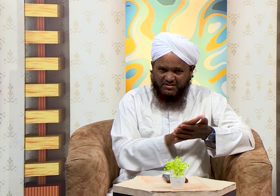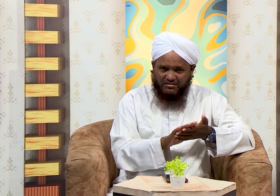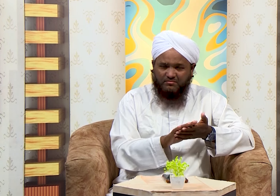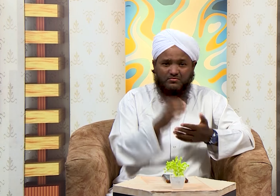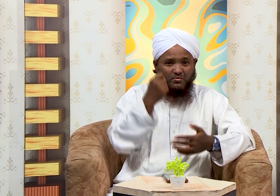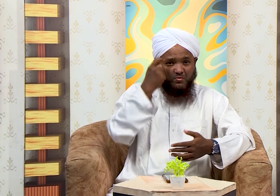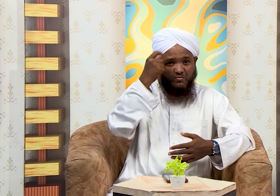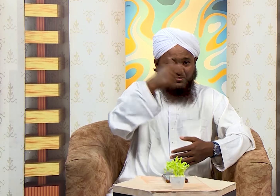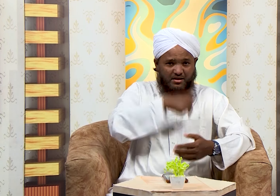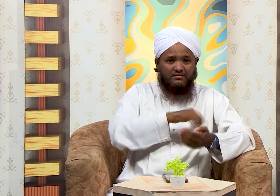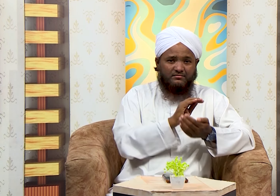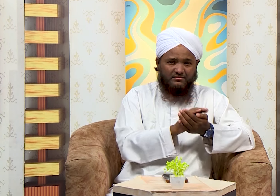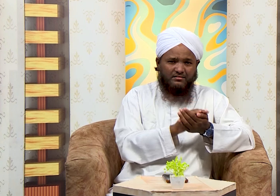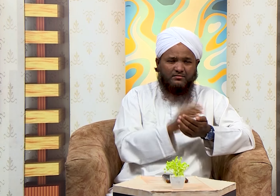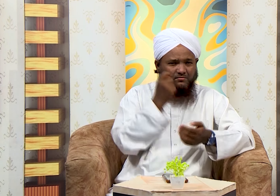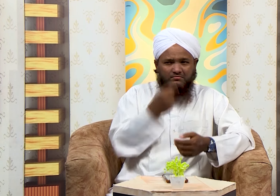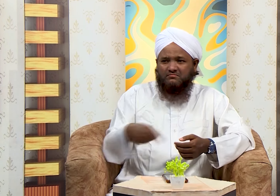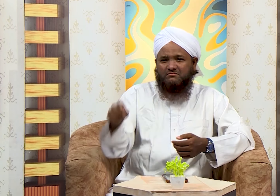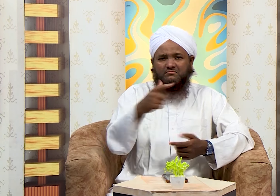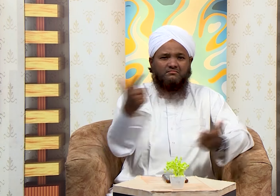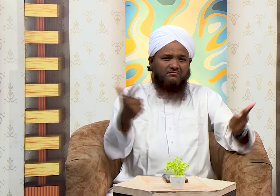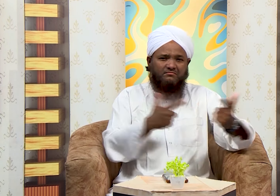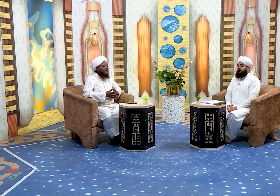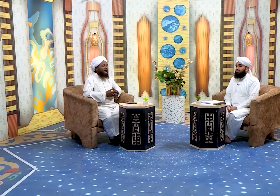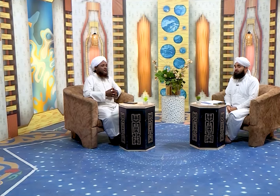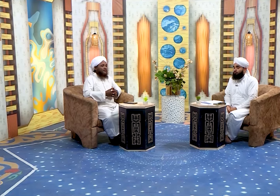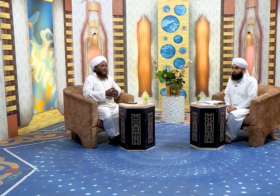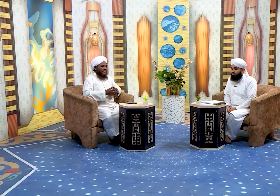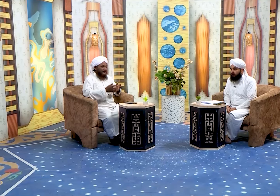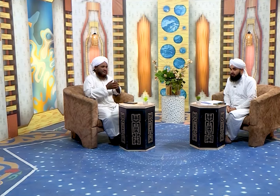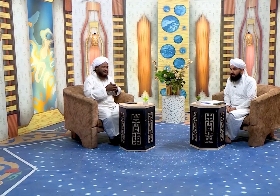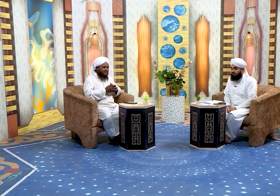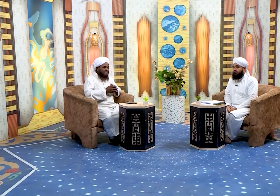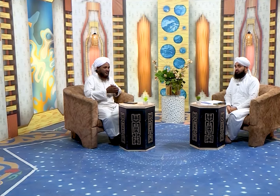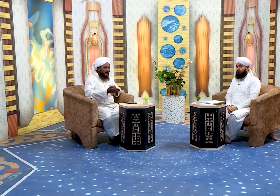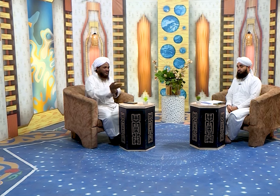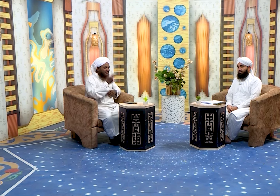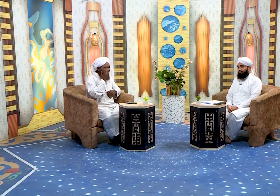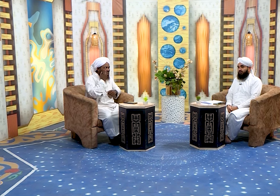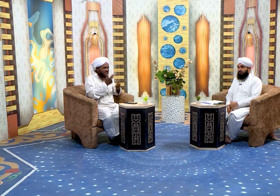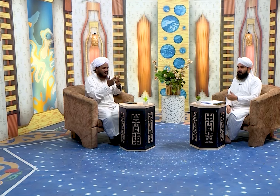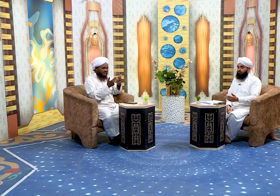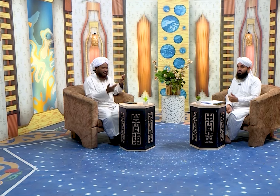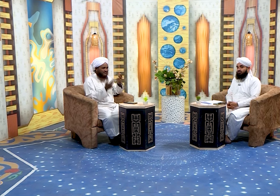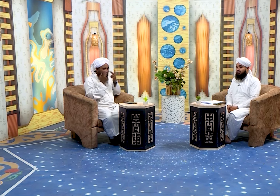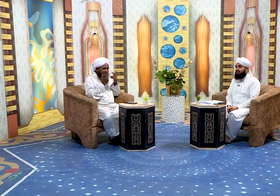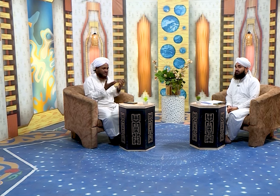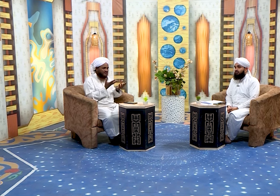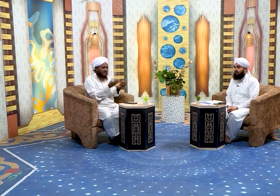جو ہے وہ ایسے شخص کو کوئی بھی پسند نہیں کرتا جی تو آج کے ہمیں اس پرویرام میں اور اس بیان کے اندر